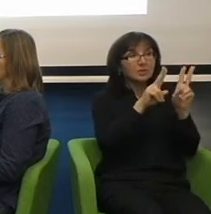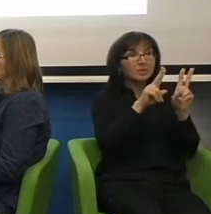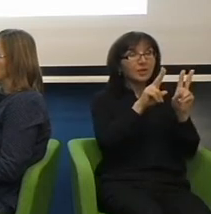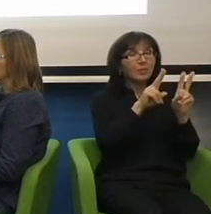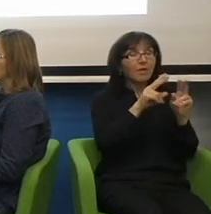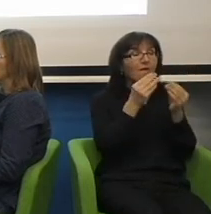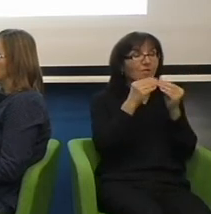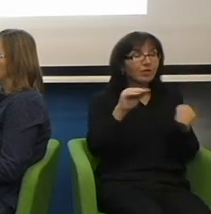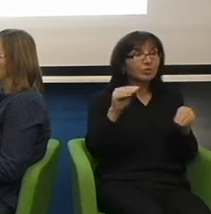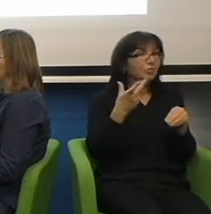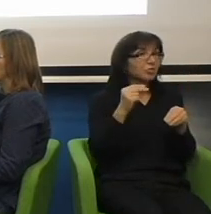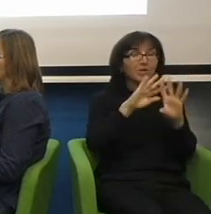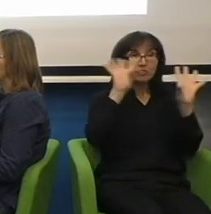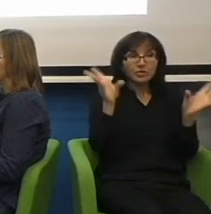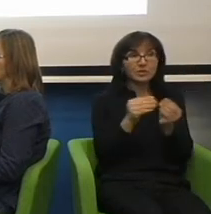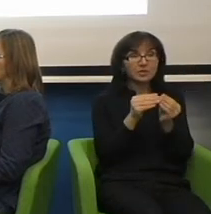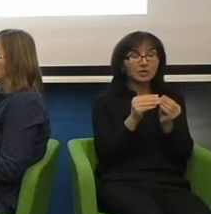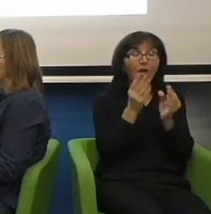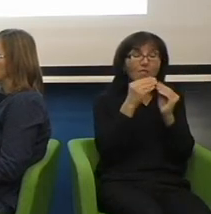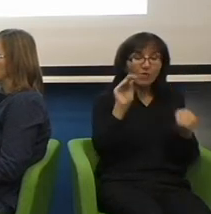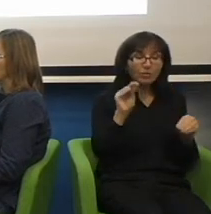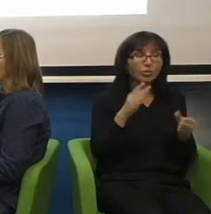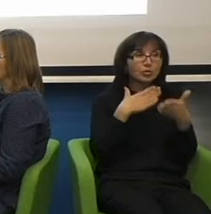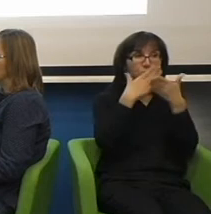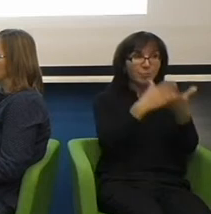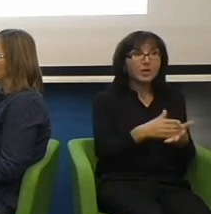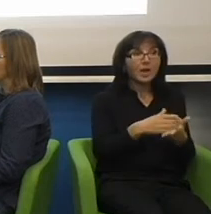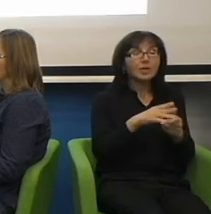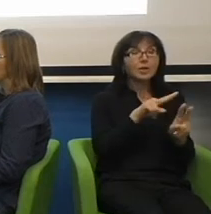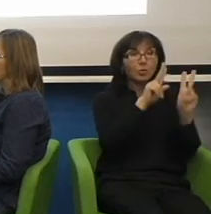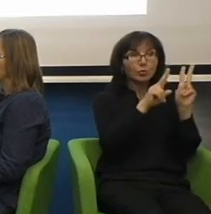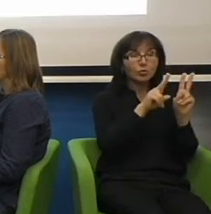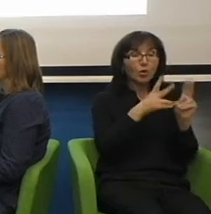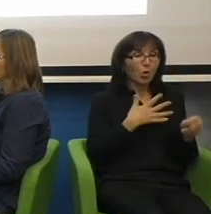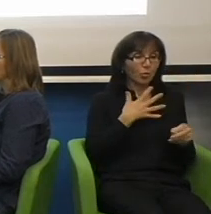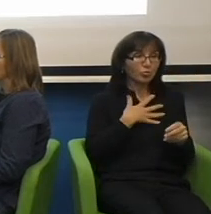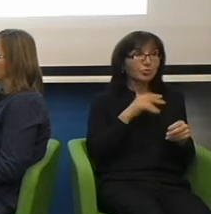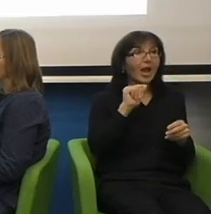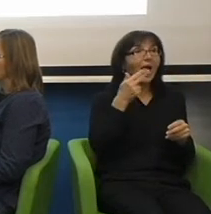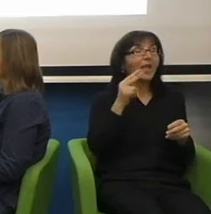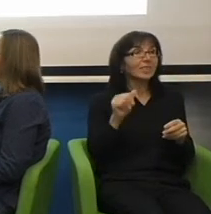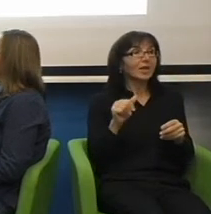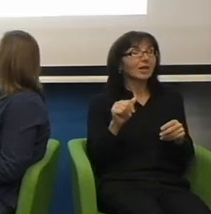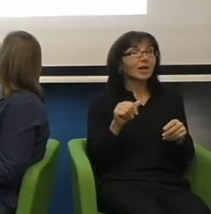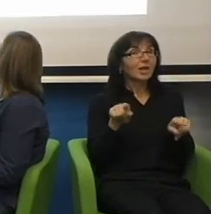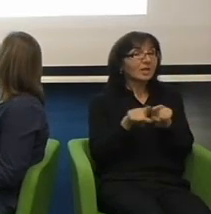w większości, ja nie mówię, że wszyscy, tak? W większości popierali. I to czuć. I Anna jest jedną z tych osób, które